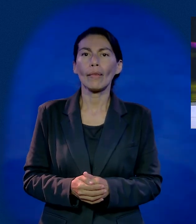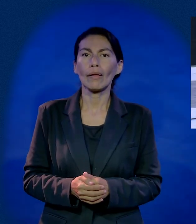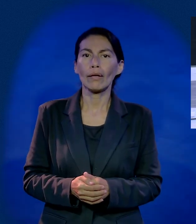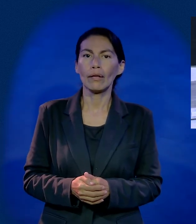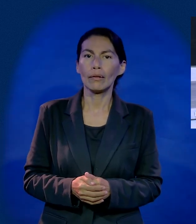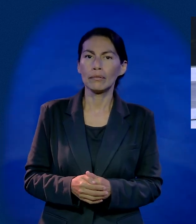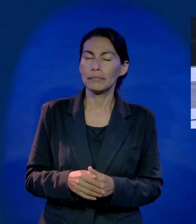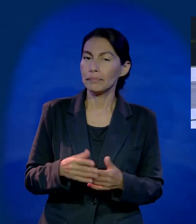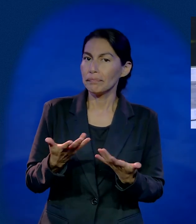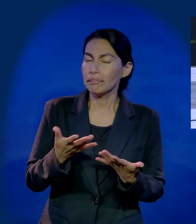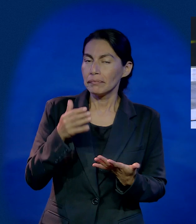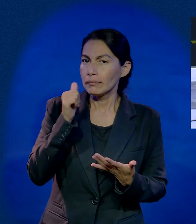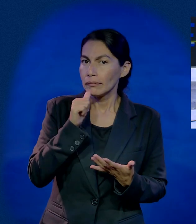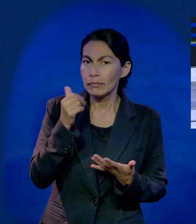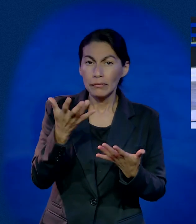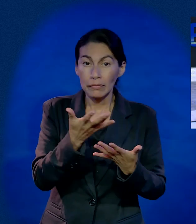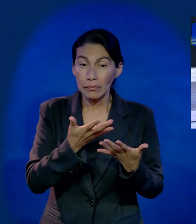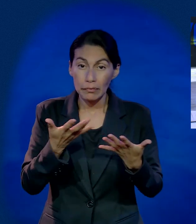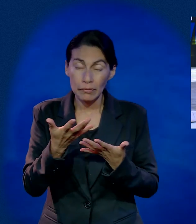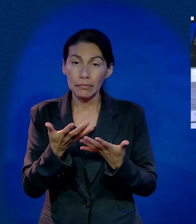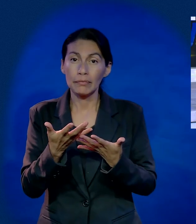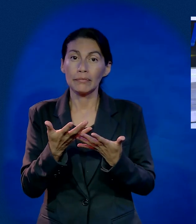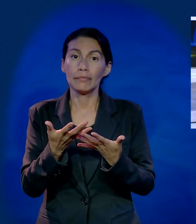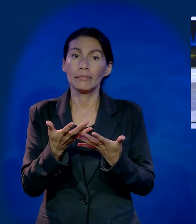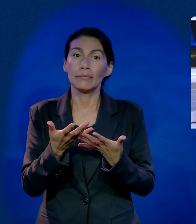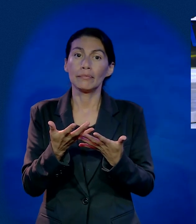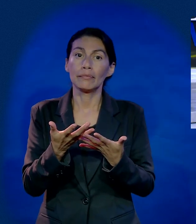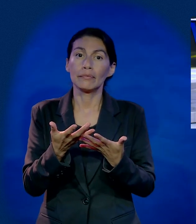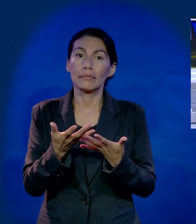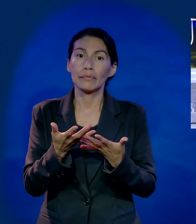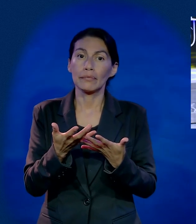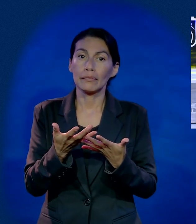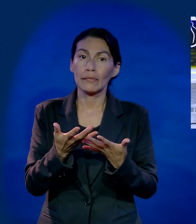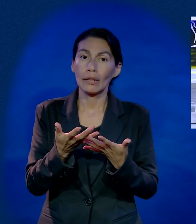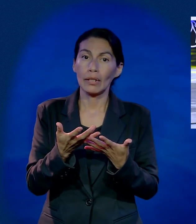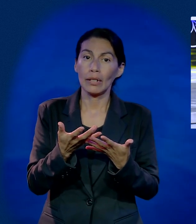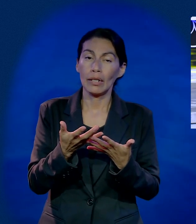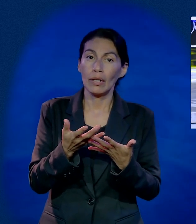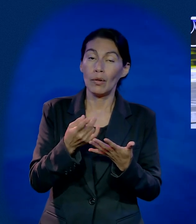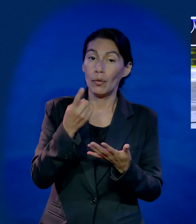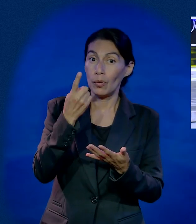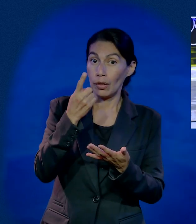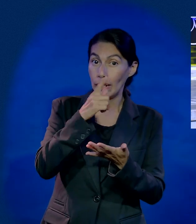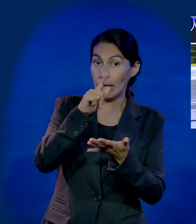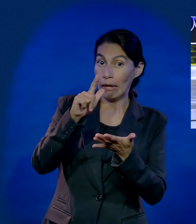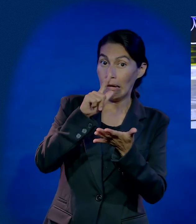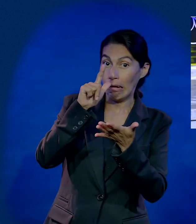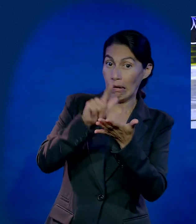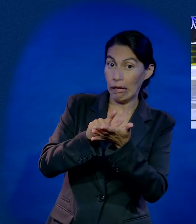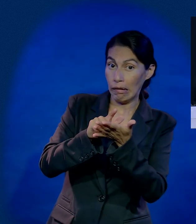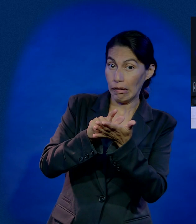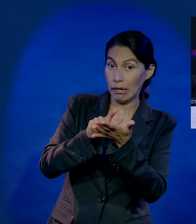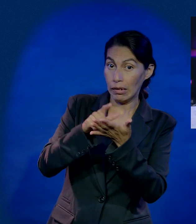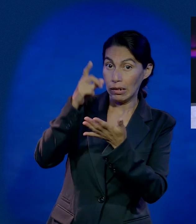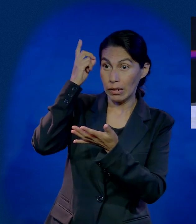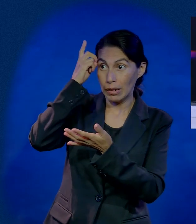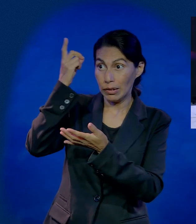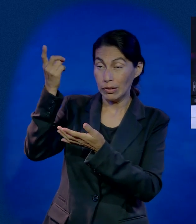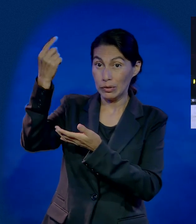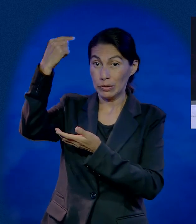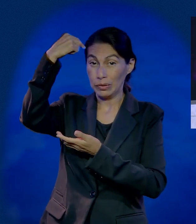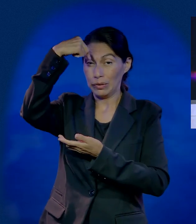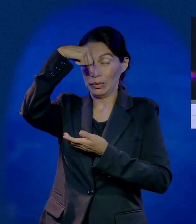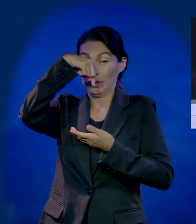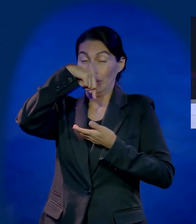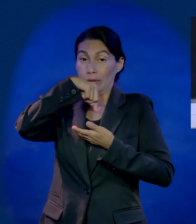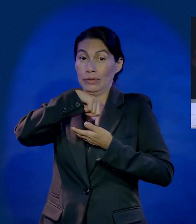mucha oreja. Porque en un asunto cotidiano como este, Se acaba de violentar en ti una ley